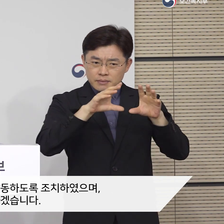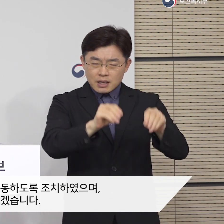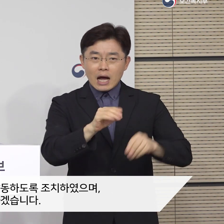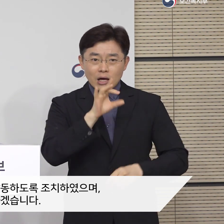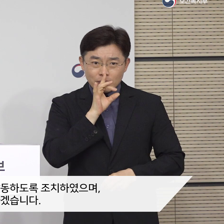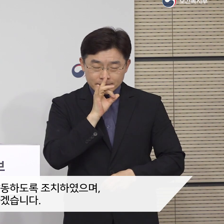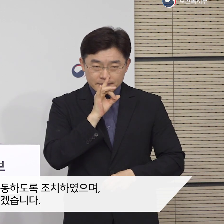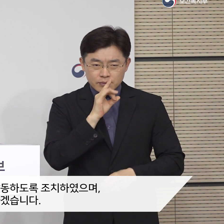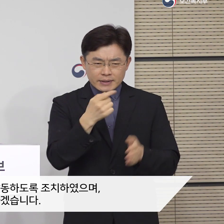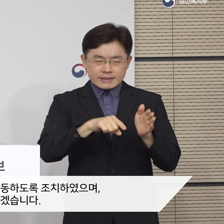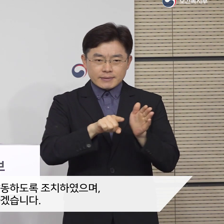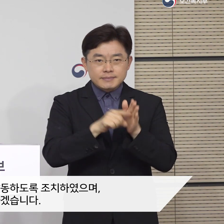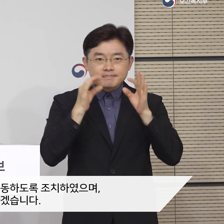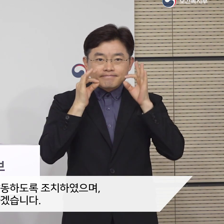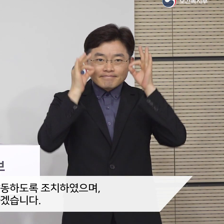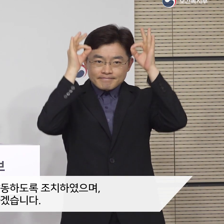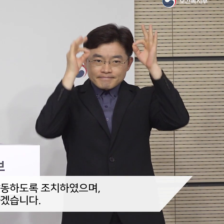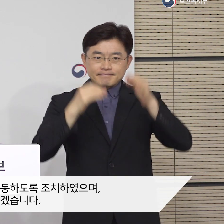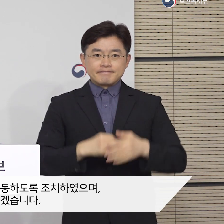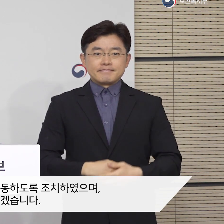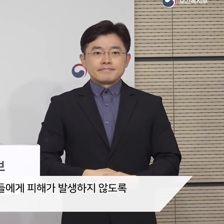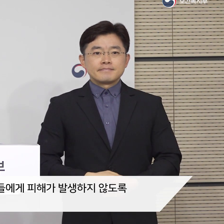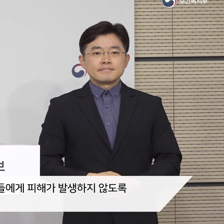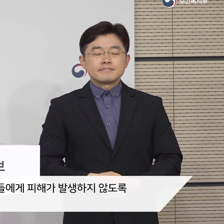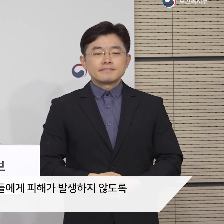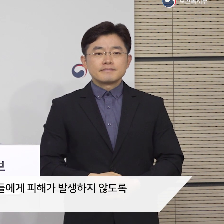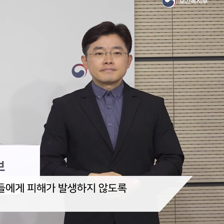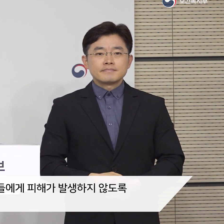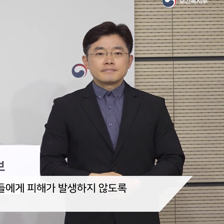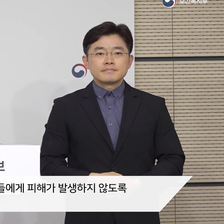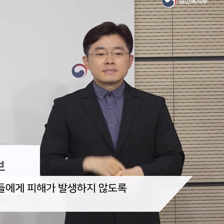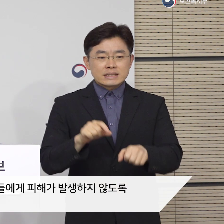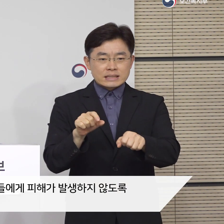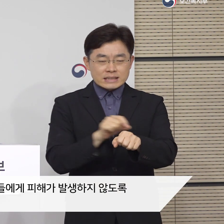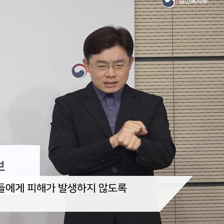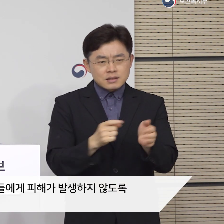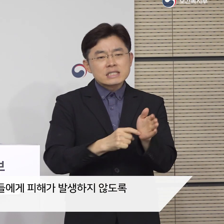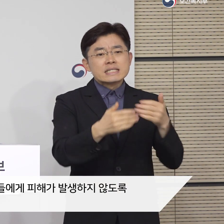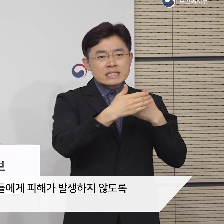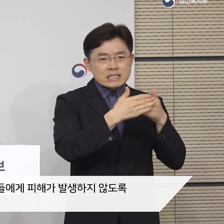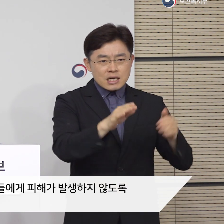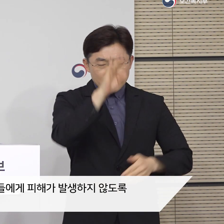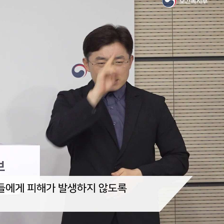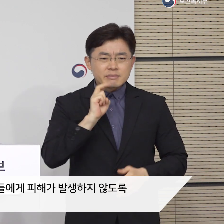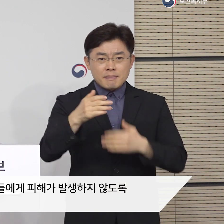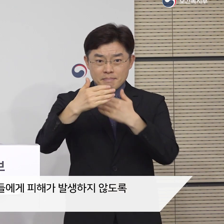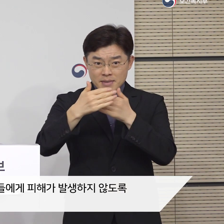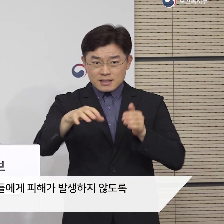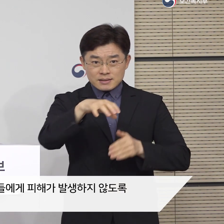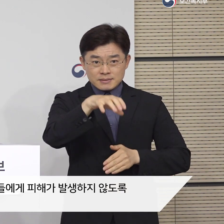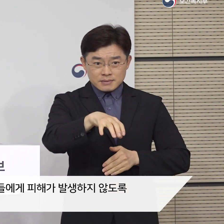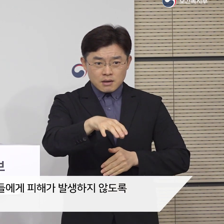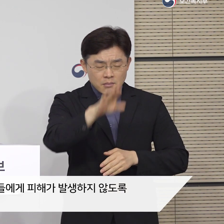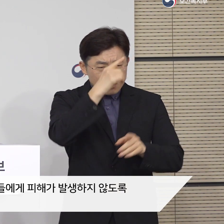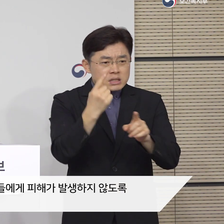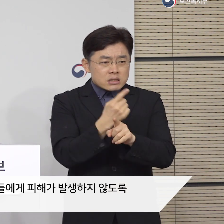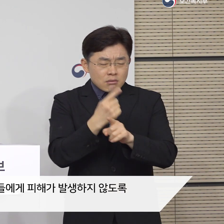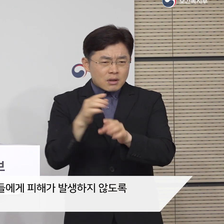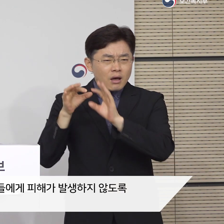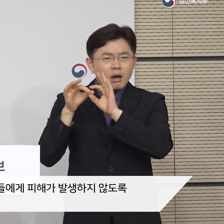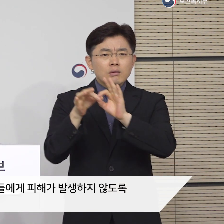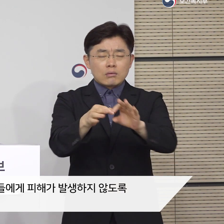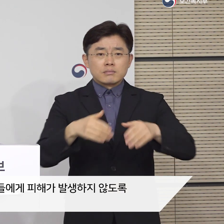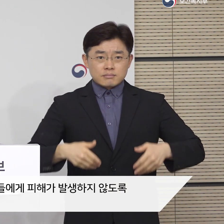않도록 최선을 다하겠습니다. 특히 응급실과 중환자실 등 위중한